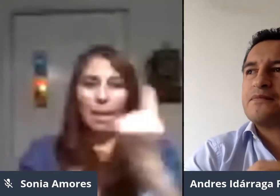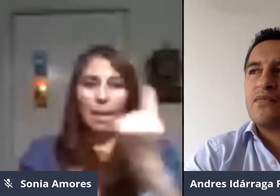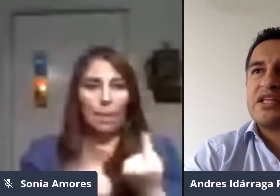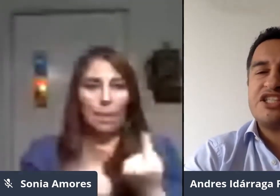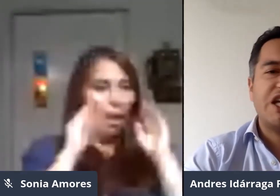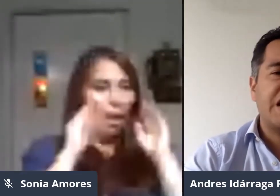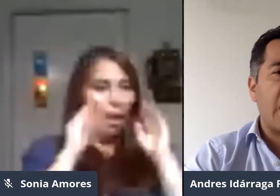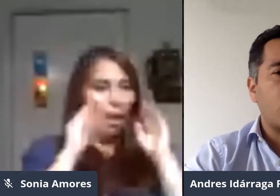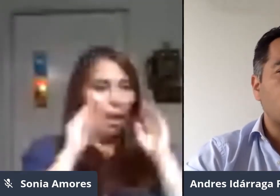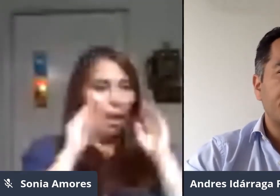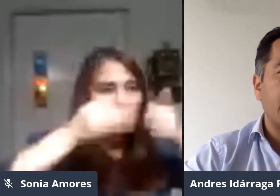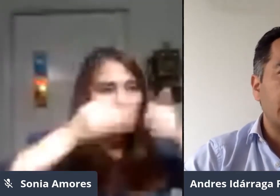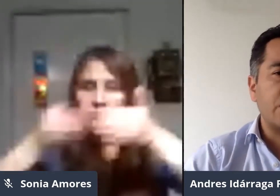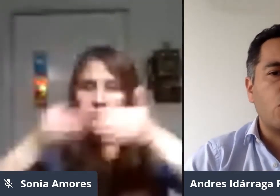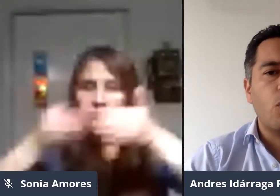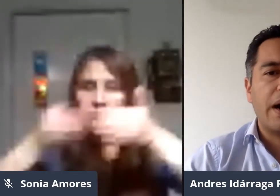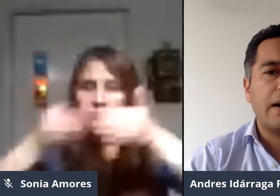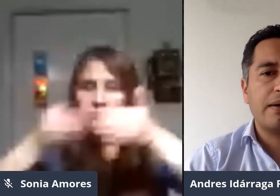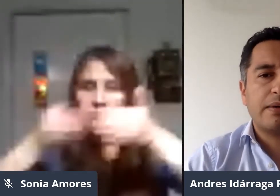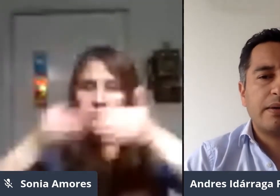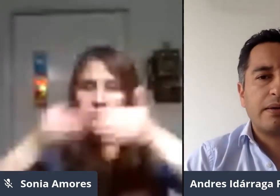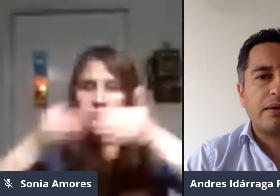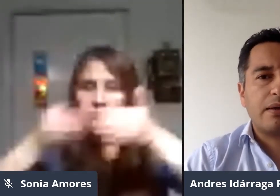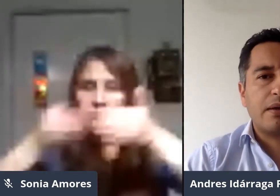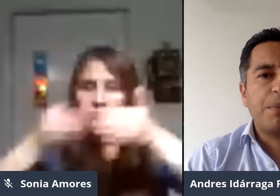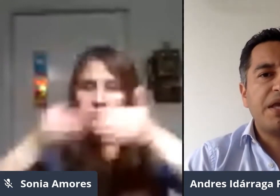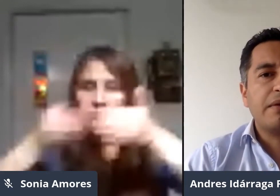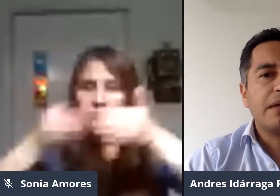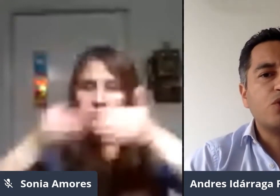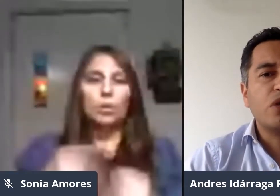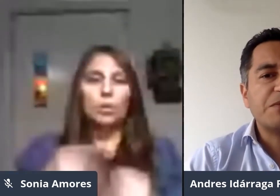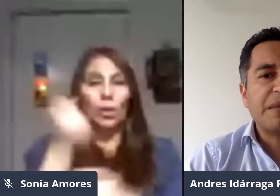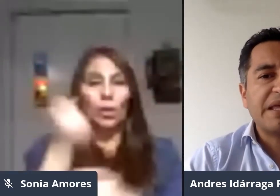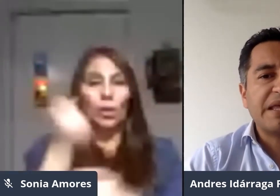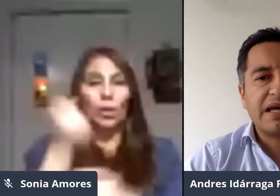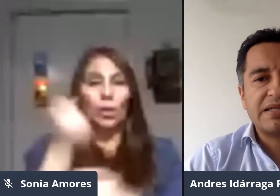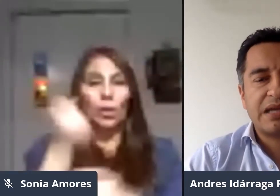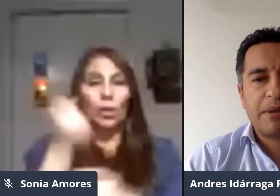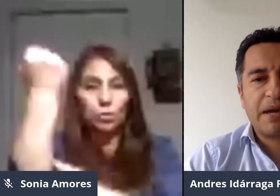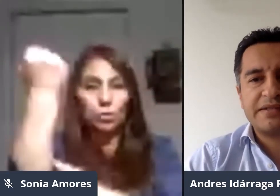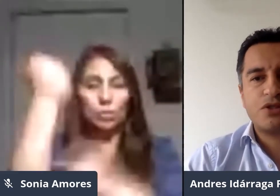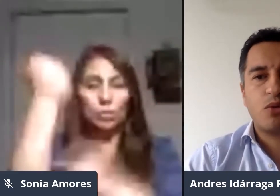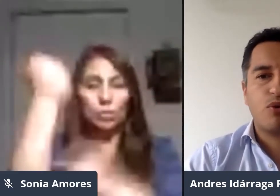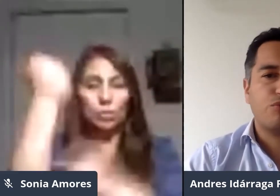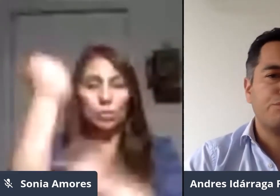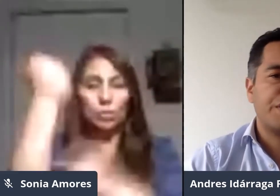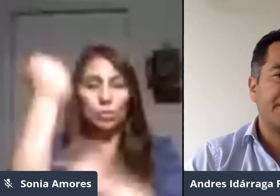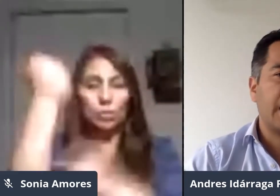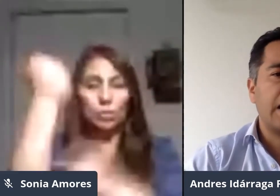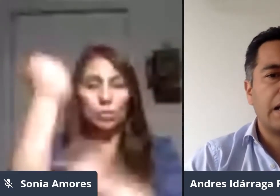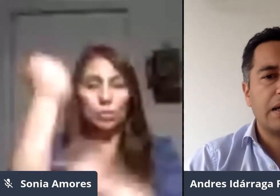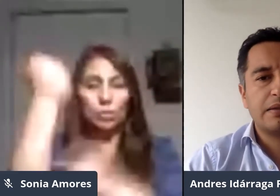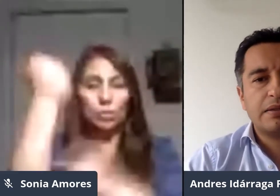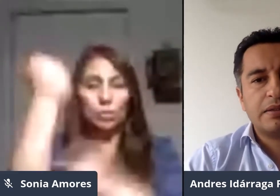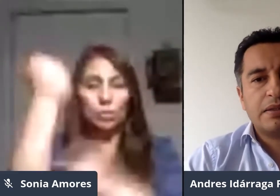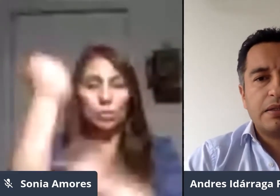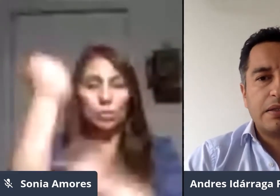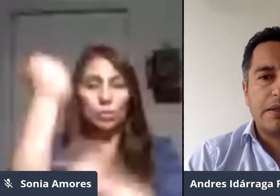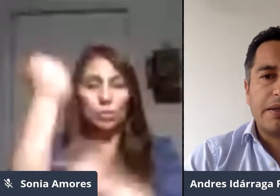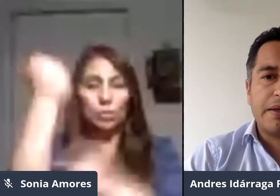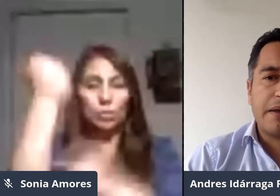que China, Rusia y Cuba envíen ayudas médicas a países como Italia,